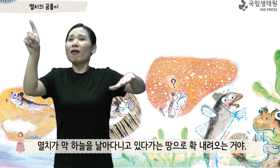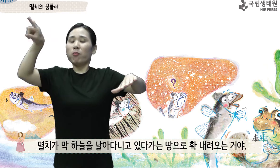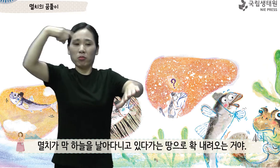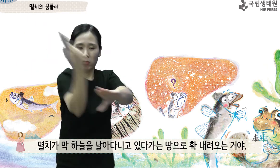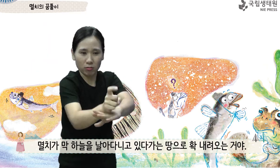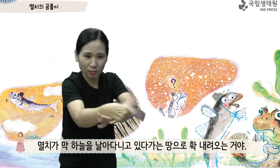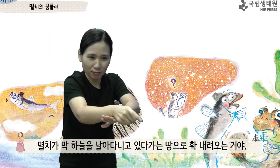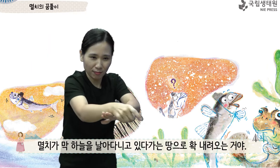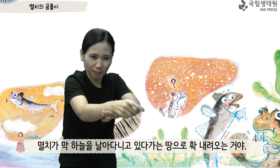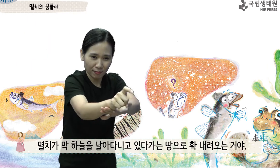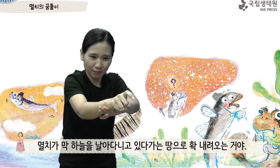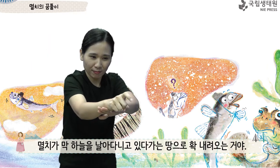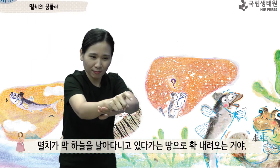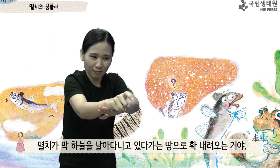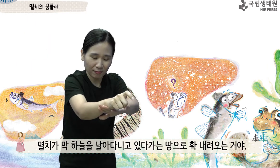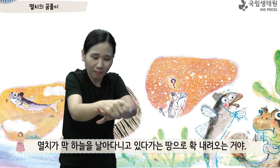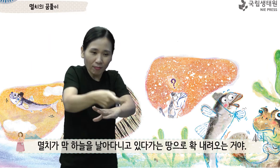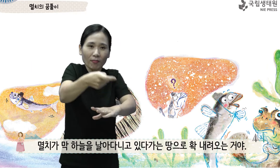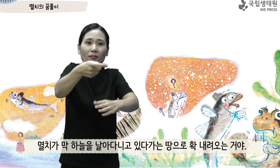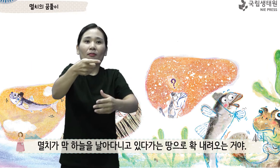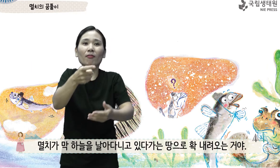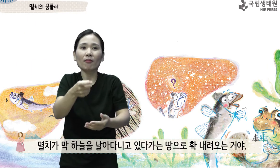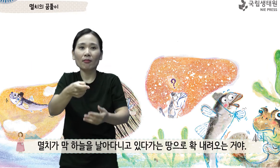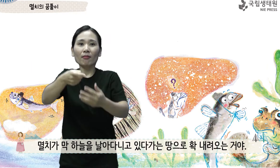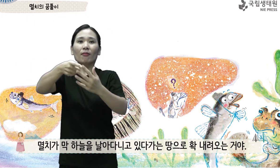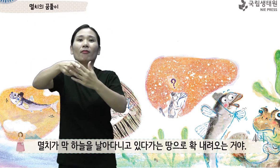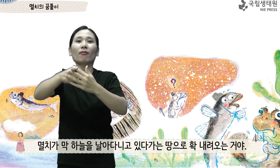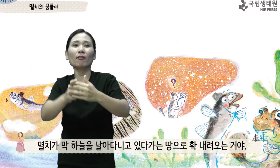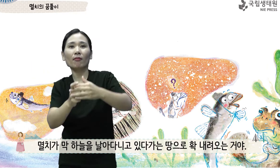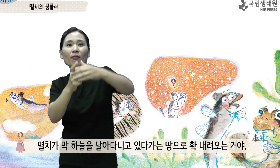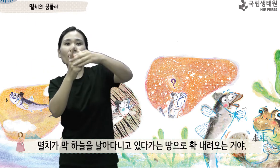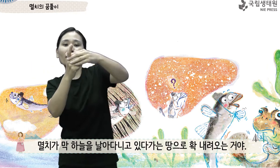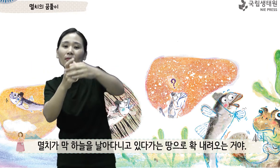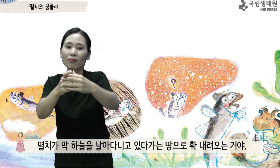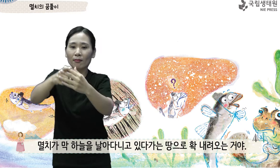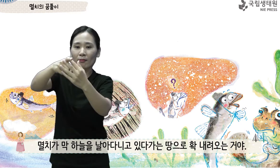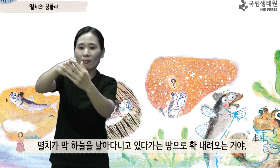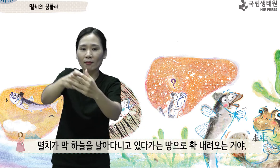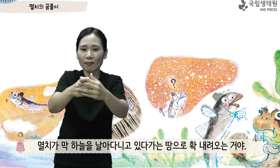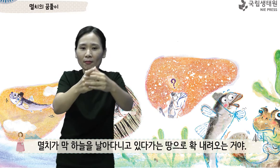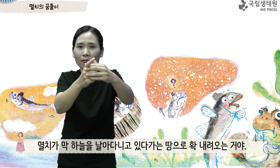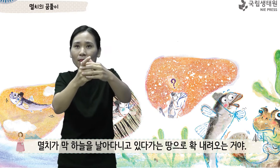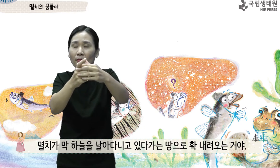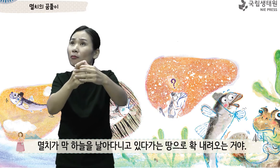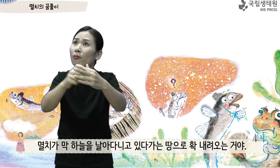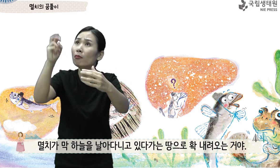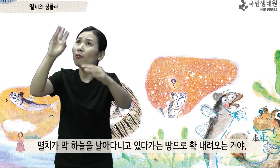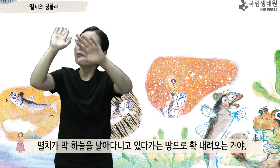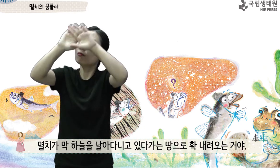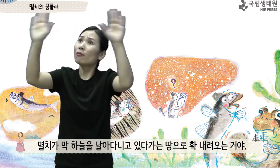막 하늘을 날아다니고 있다가는 땅으로 확 내려오는 거야.